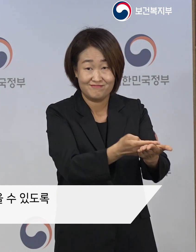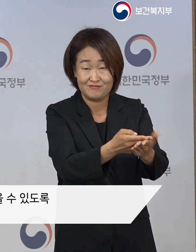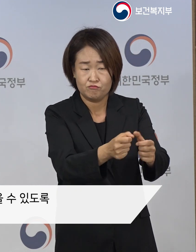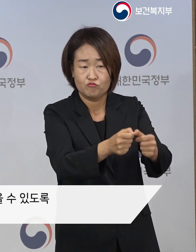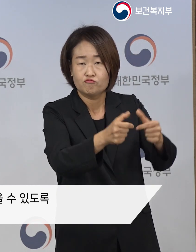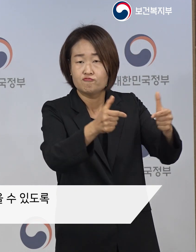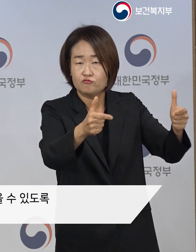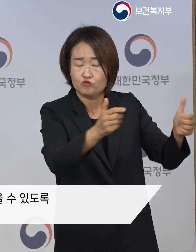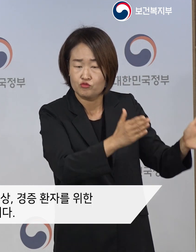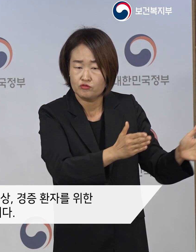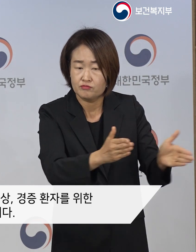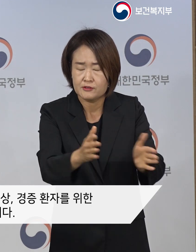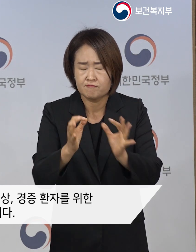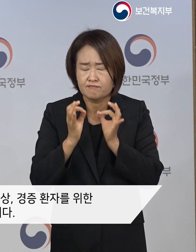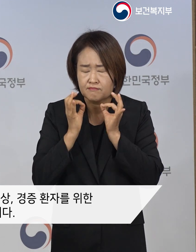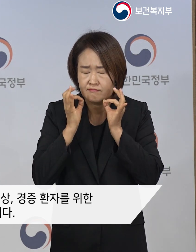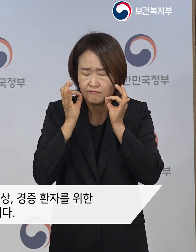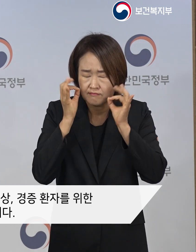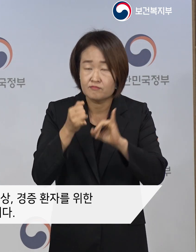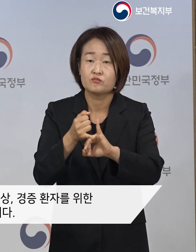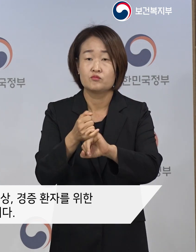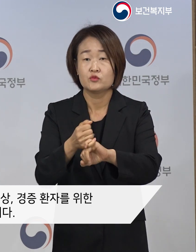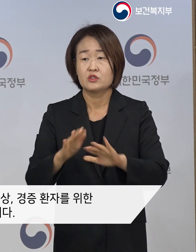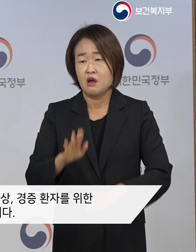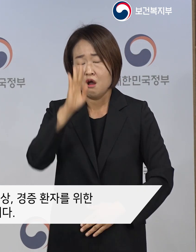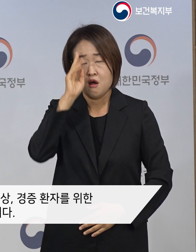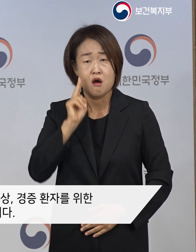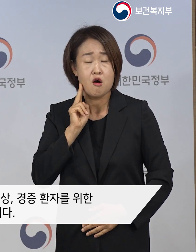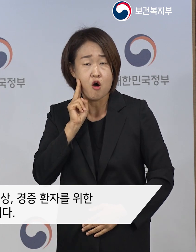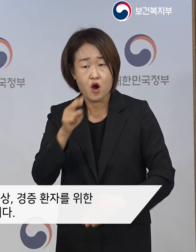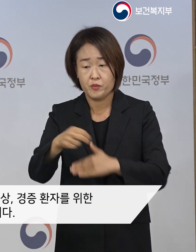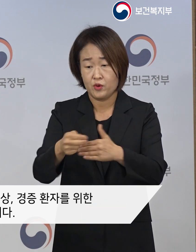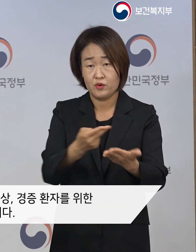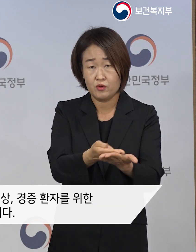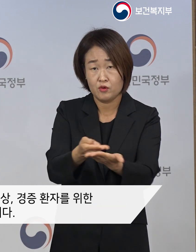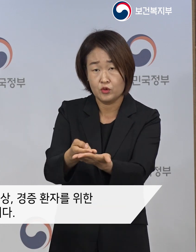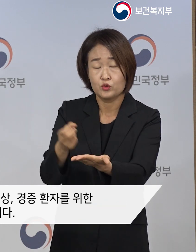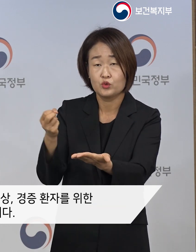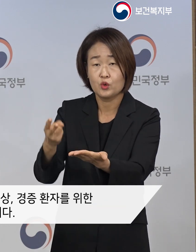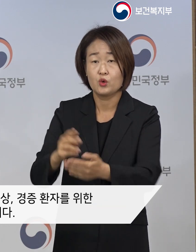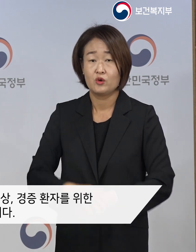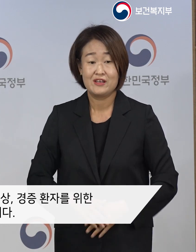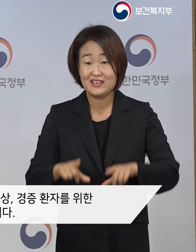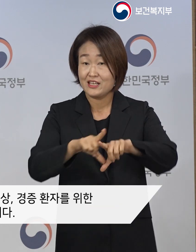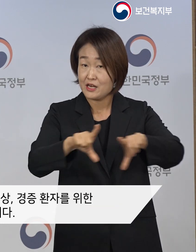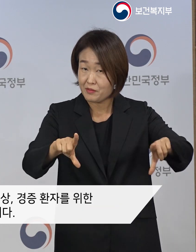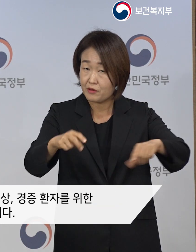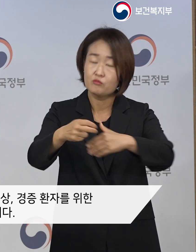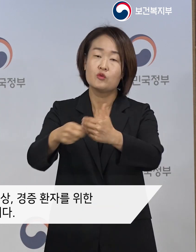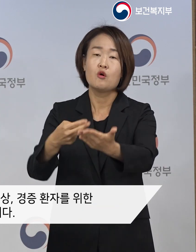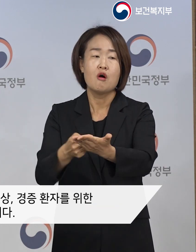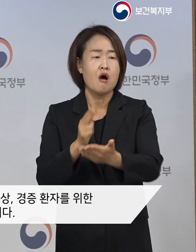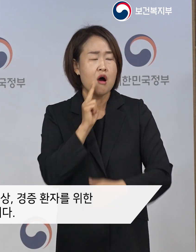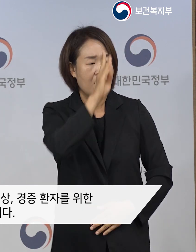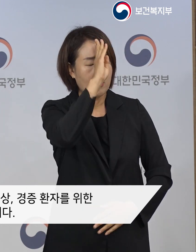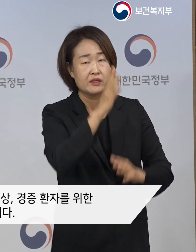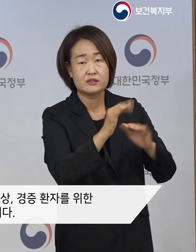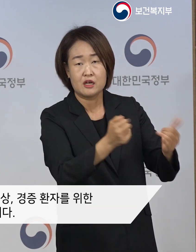기울이겠습니다. 현재 중증 환자의 치료 병상과 일반 입원 병상, 경증 환자를